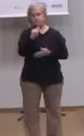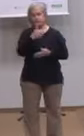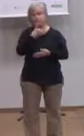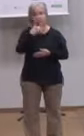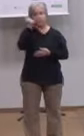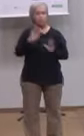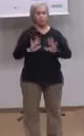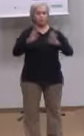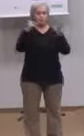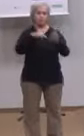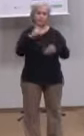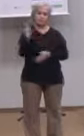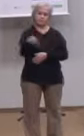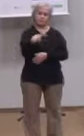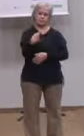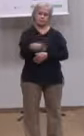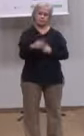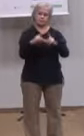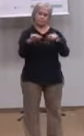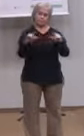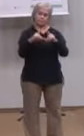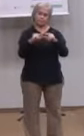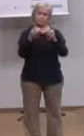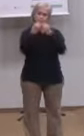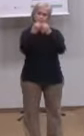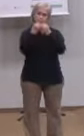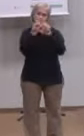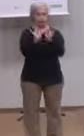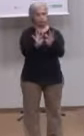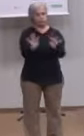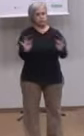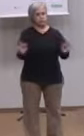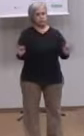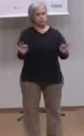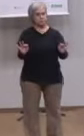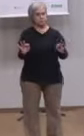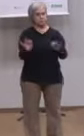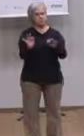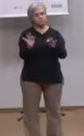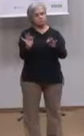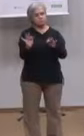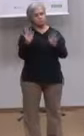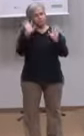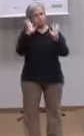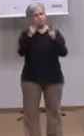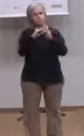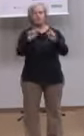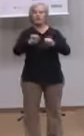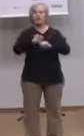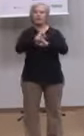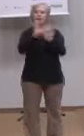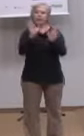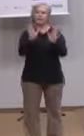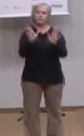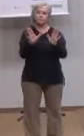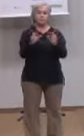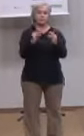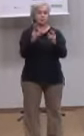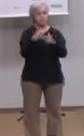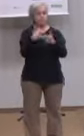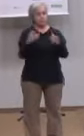nós fizemos aqui em Brasília. Prático, sucinto e com certeza